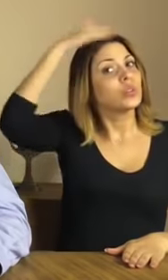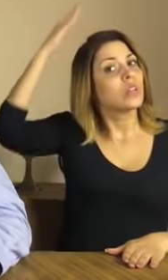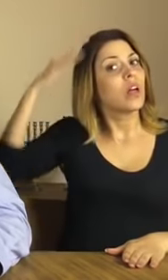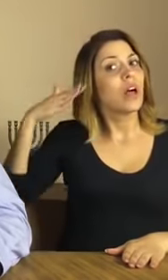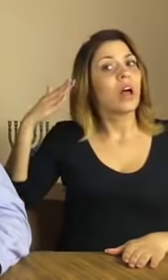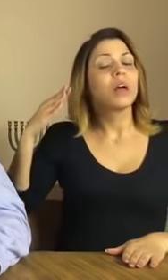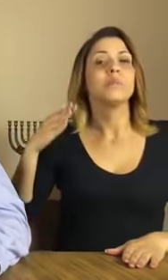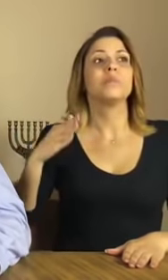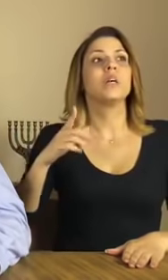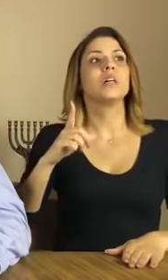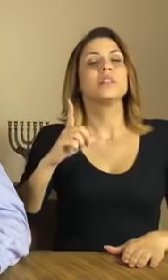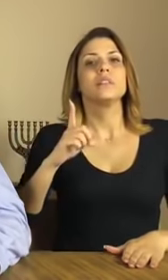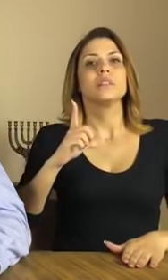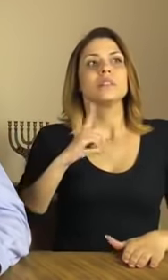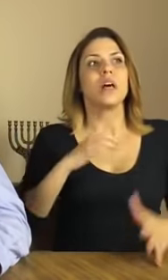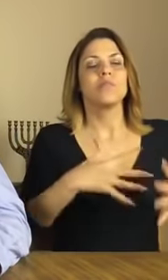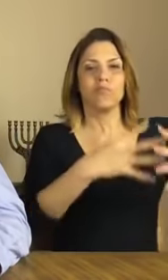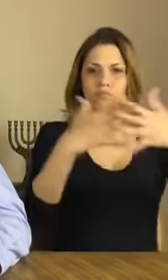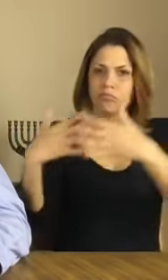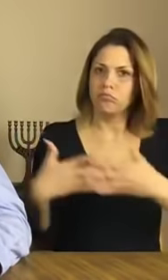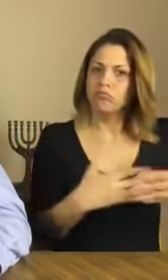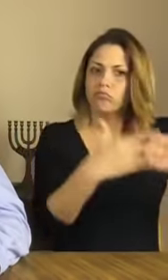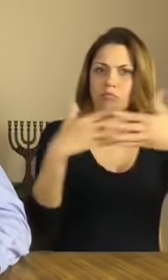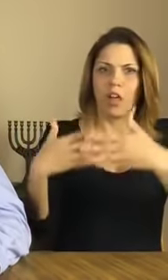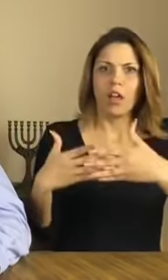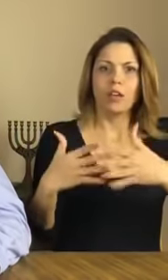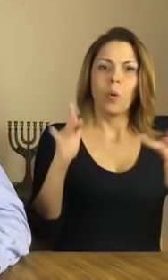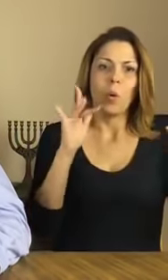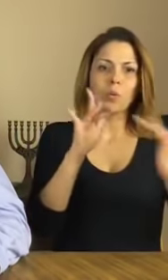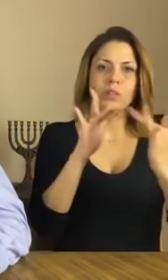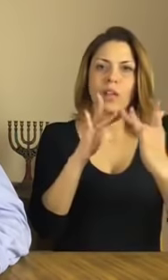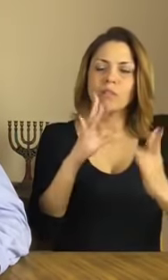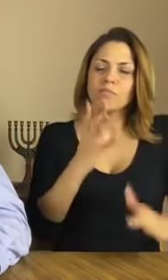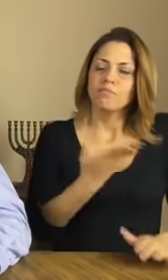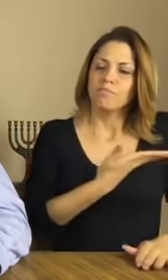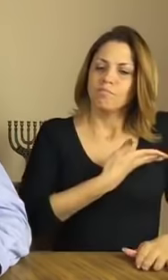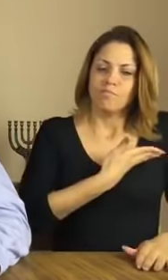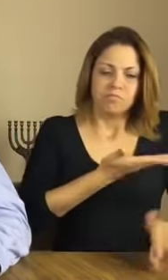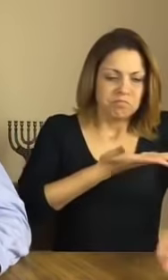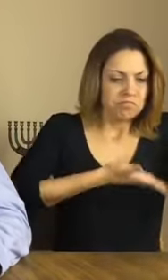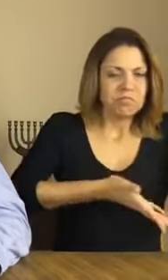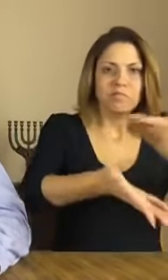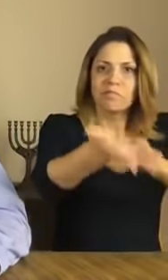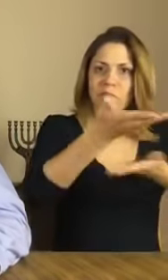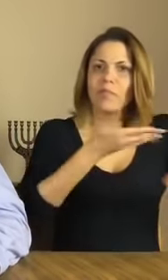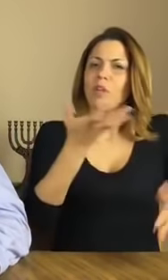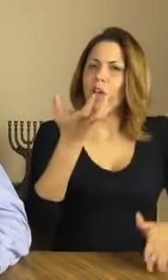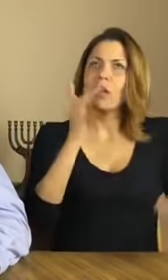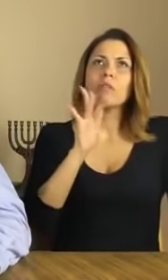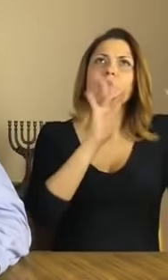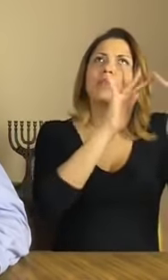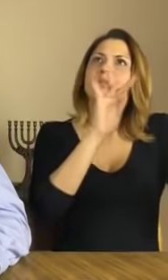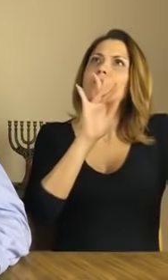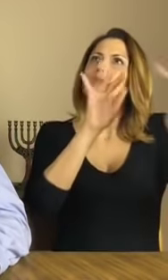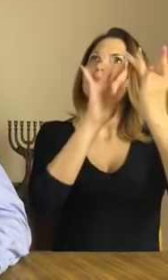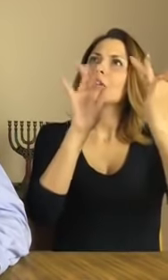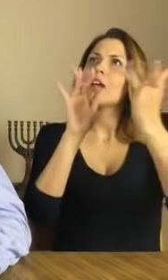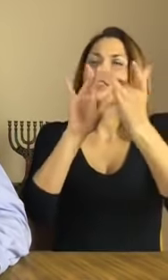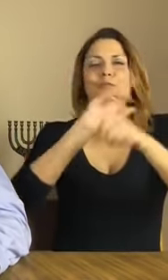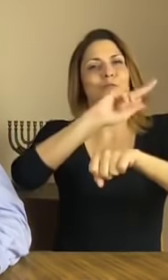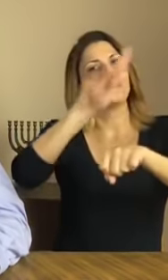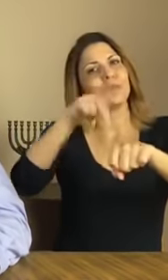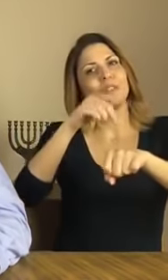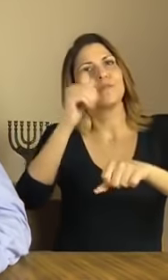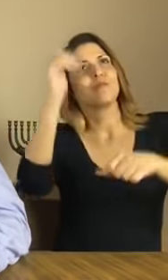um contato bastante amigável e nós queremos sim nos aproximar de vários países do mundo sem o